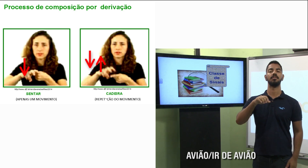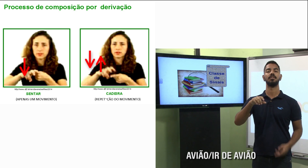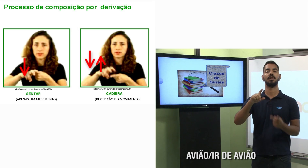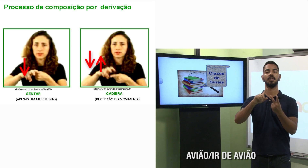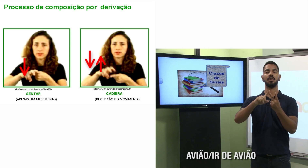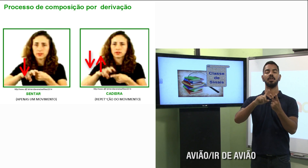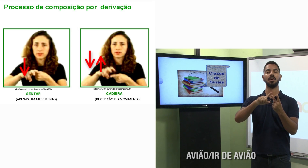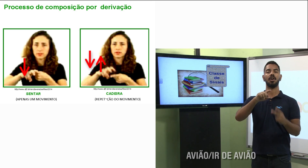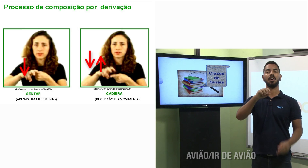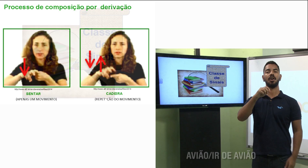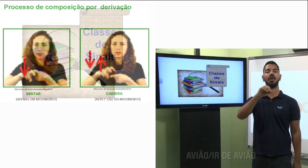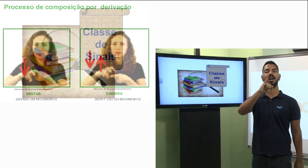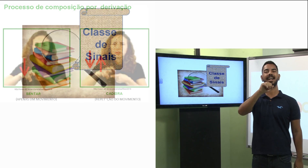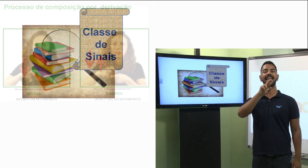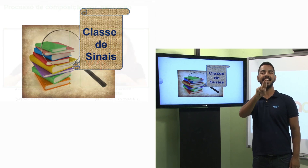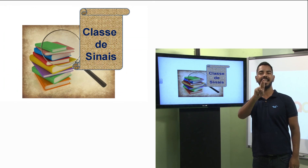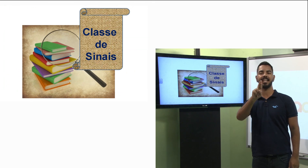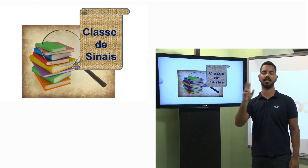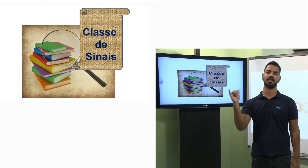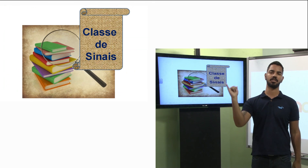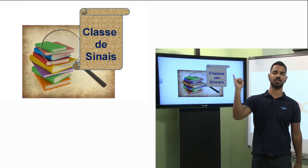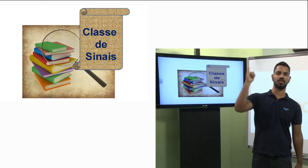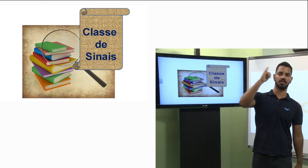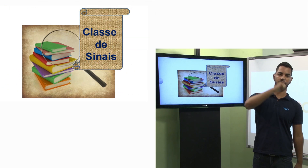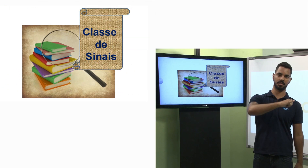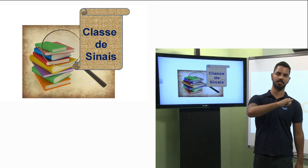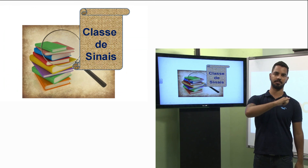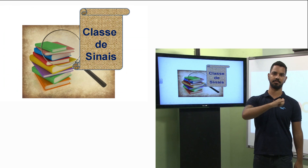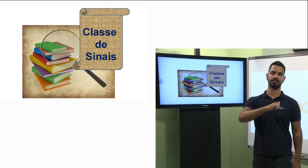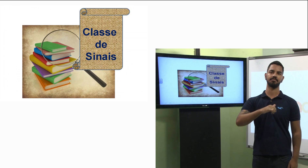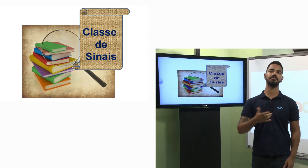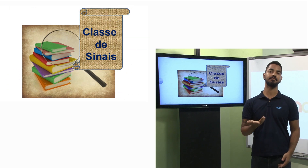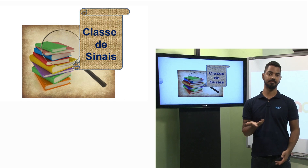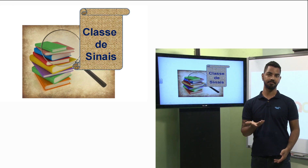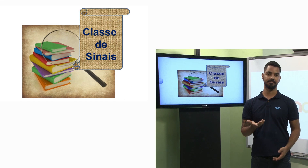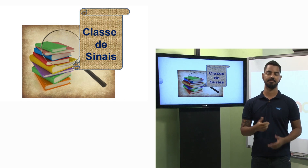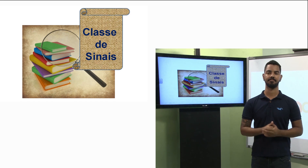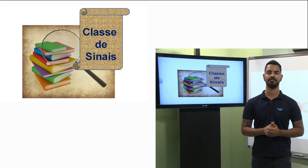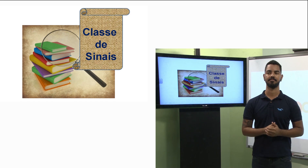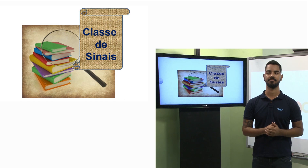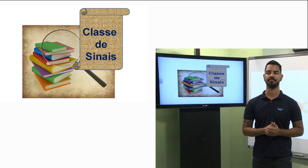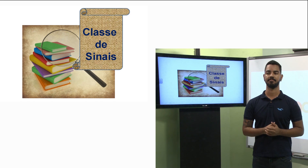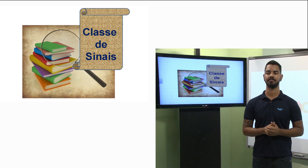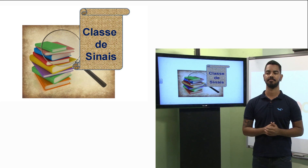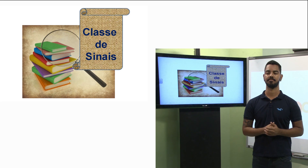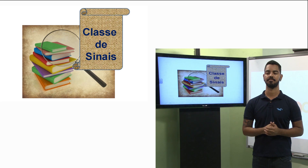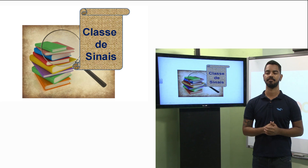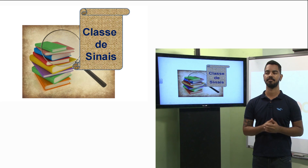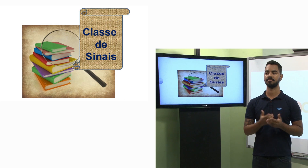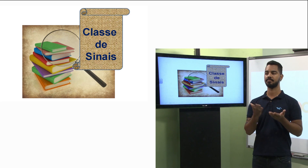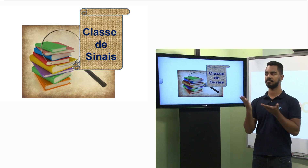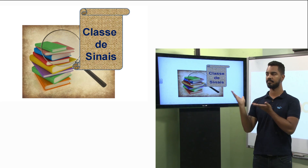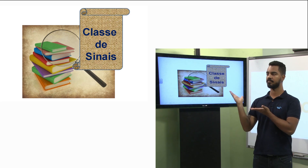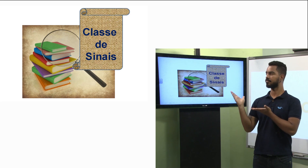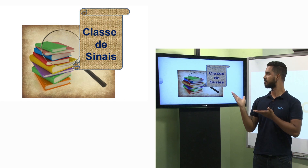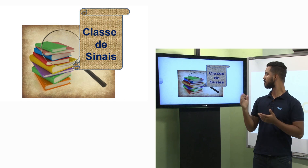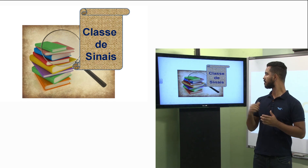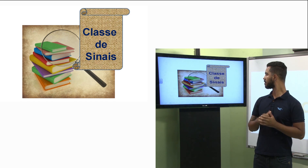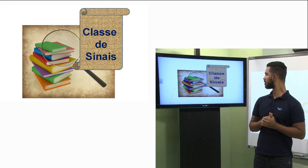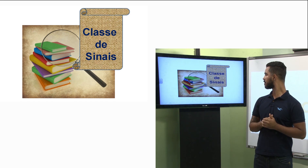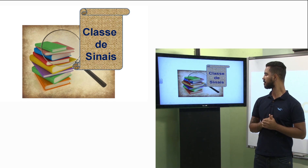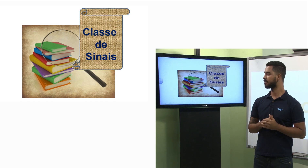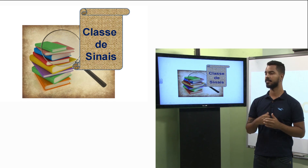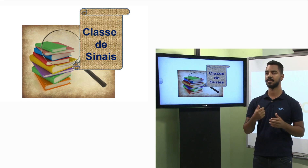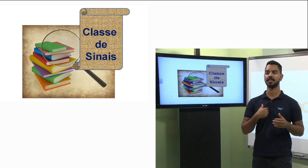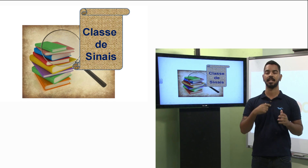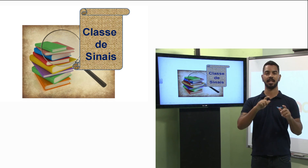Classes de sinais. Agora entrando em outro assunto, mas dentro da nossa temática de estudo, e que também está dentro da